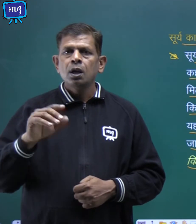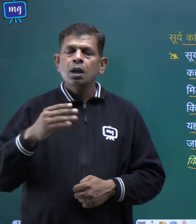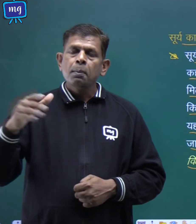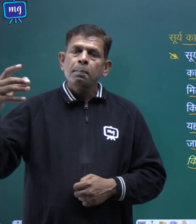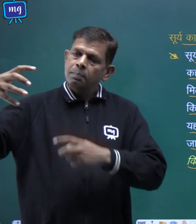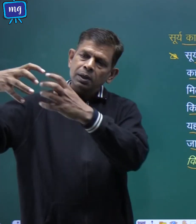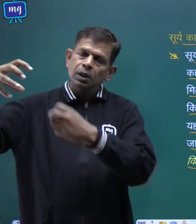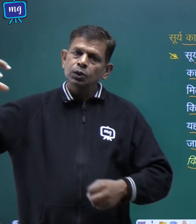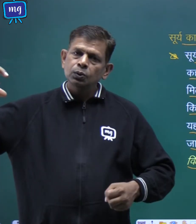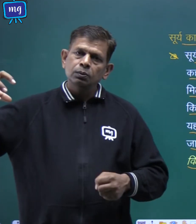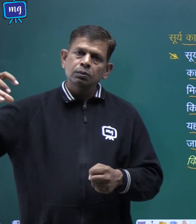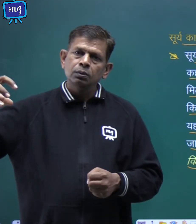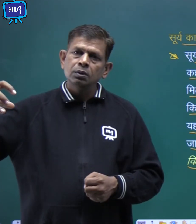को